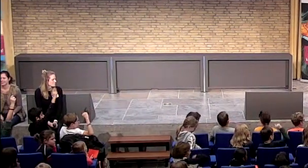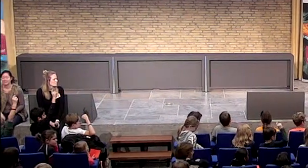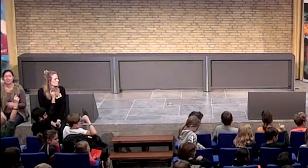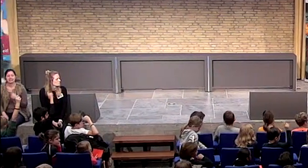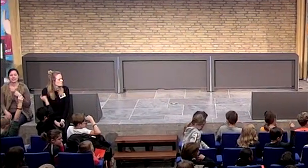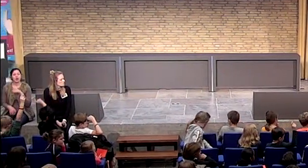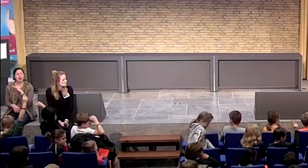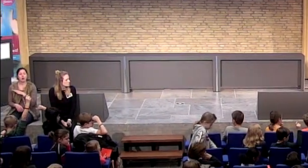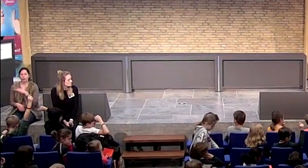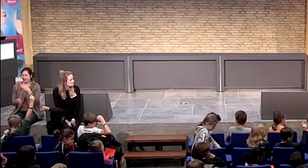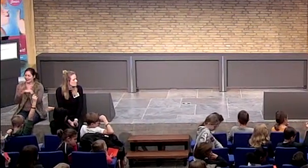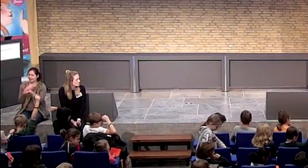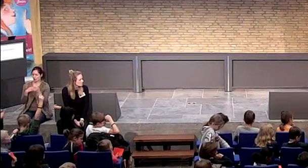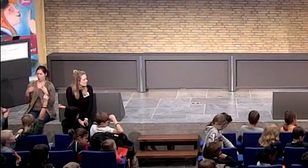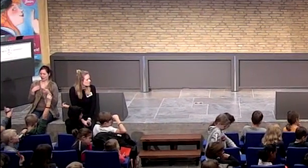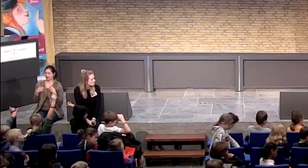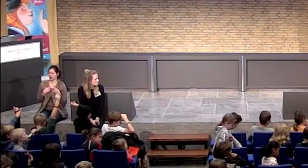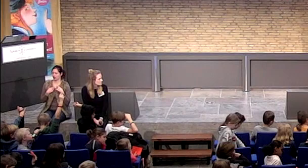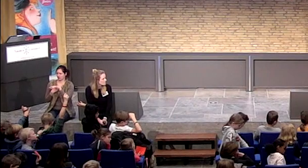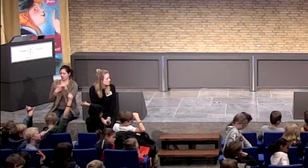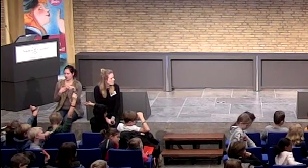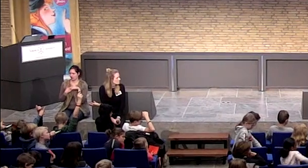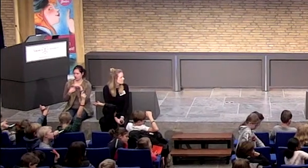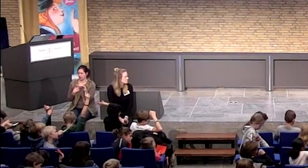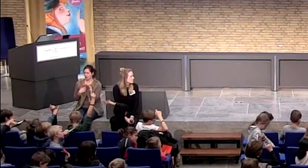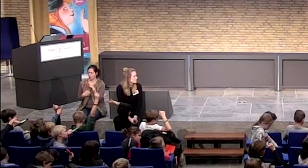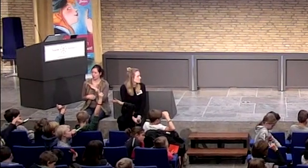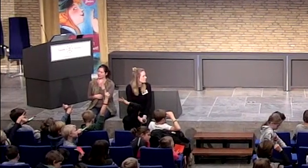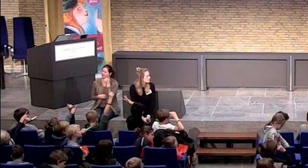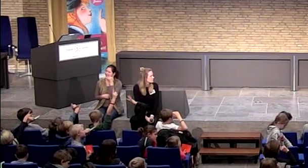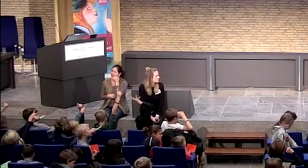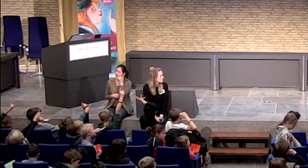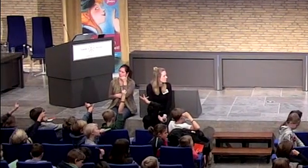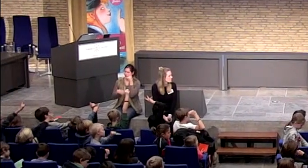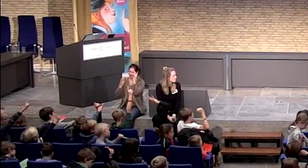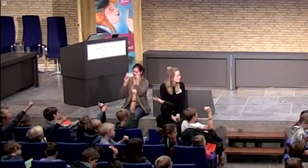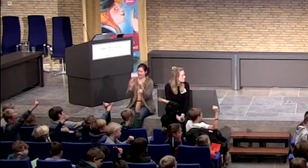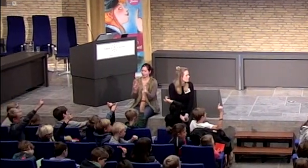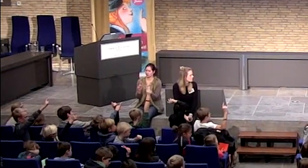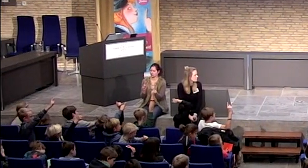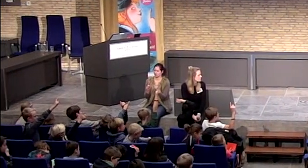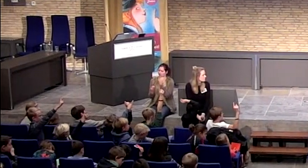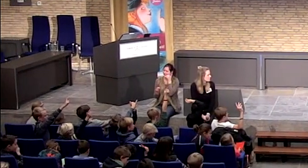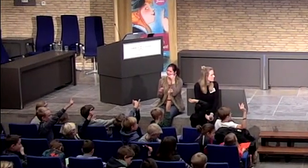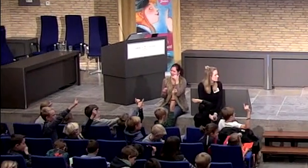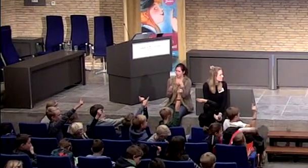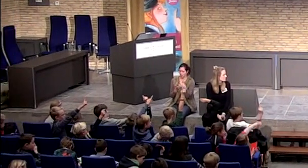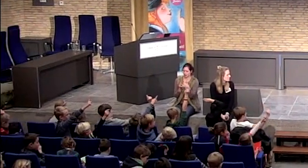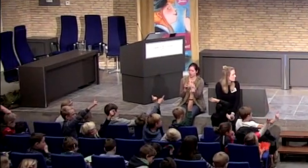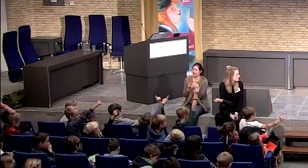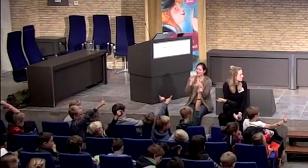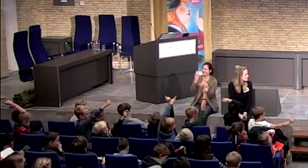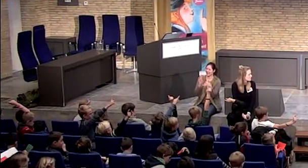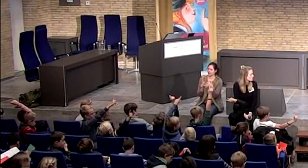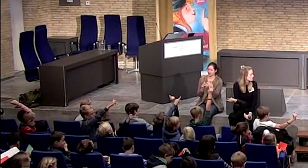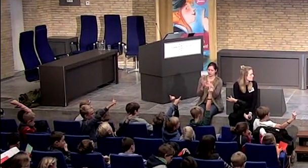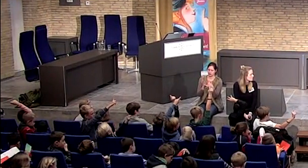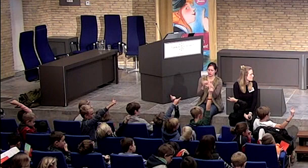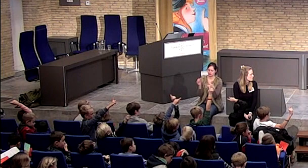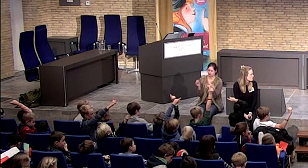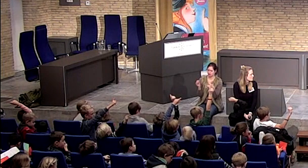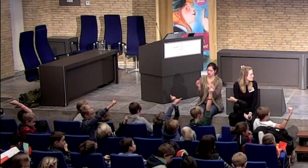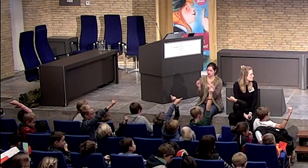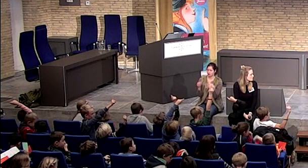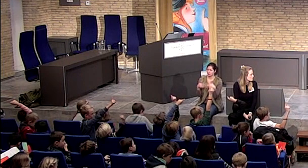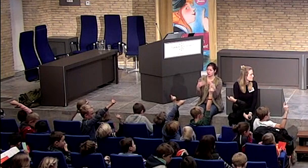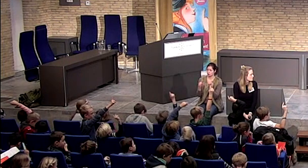winkels wordt telefoongegevens uitgelezen van je telefoon. En op basis daarvan kun je foto's maken